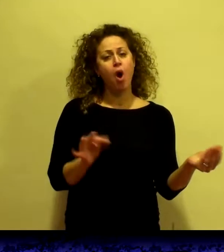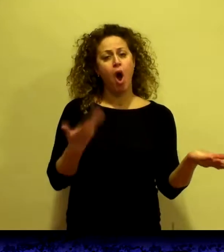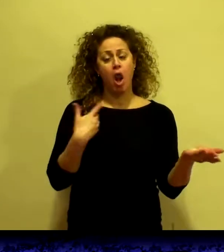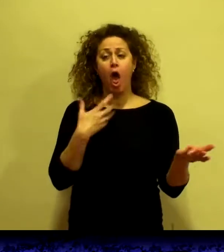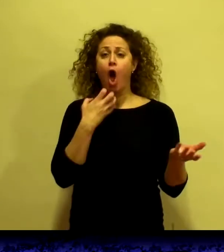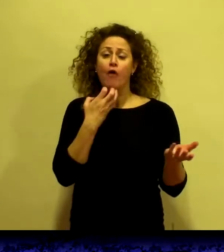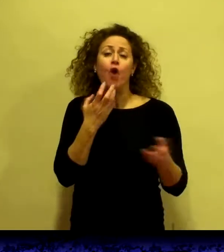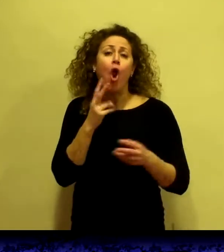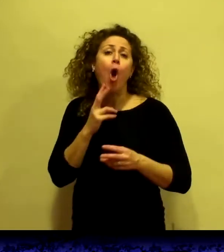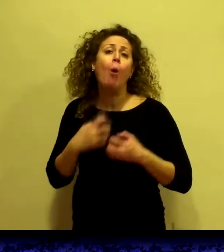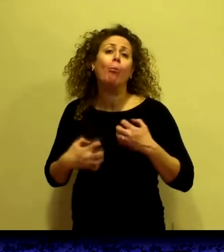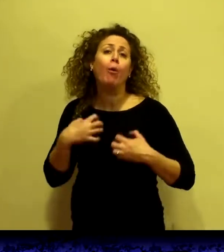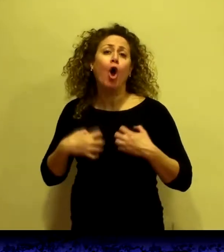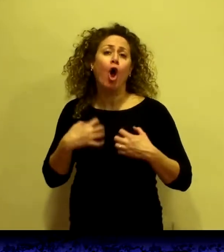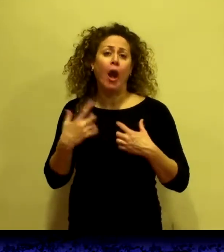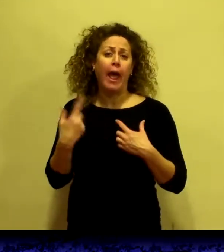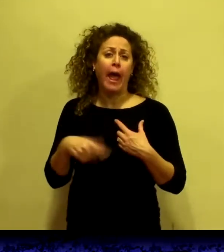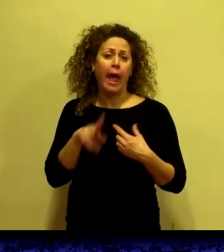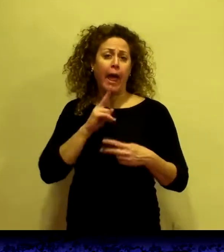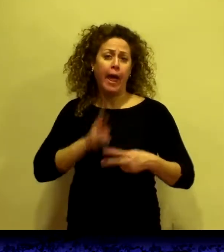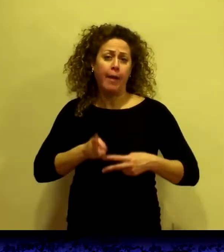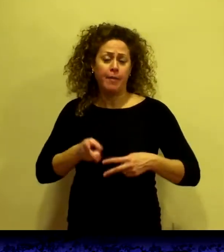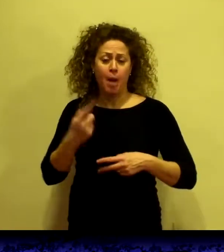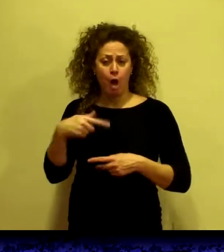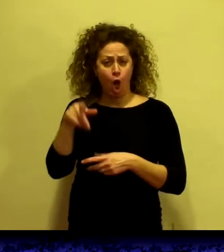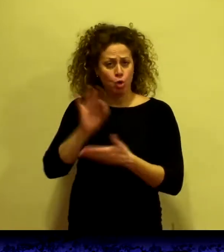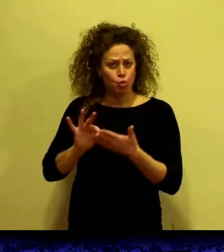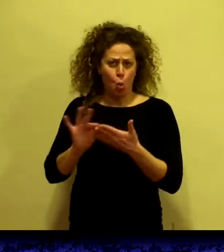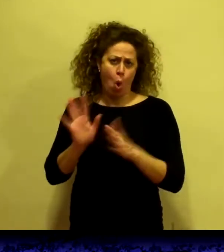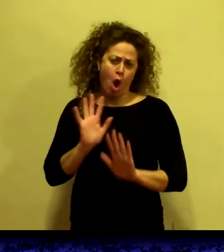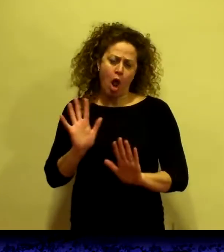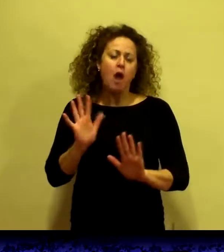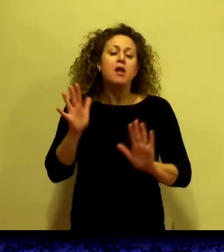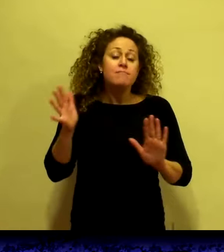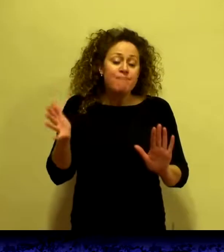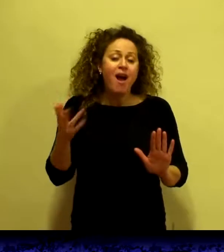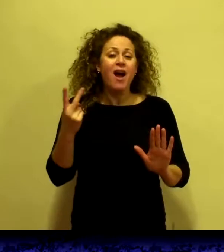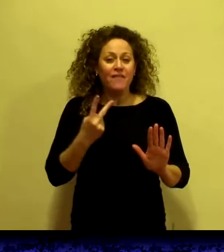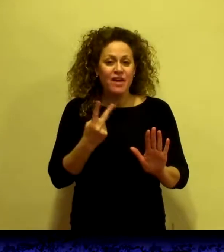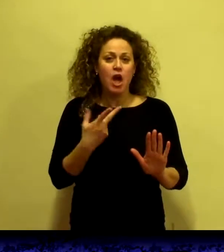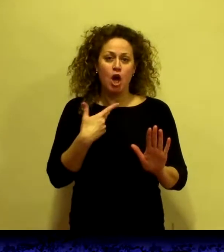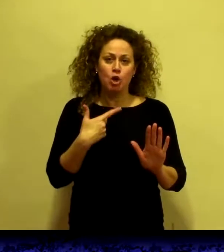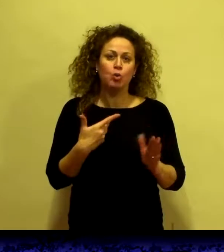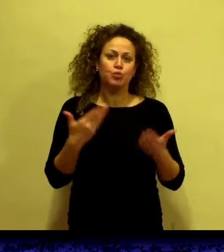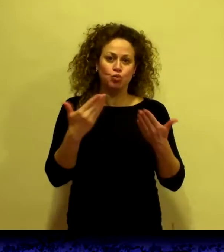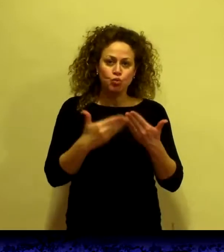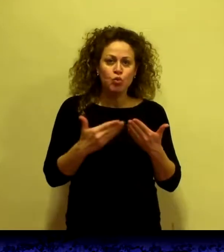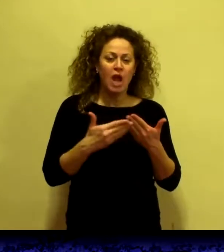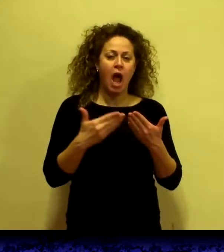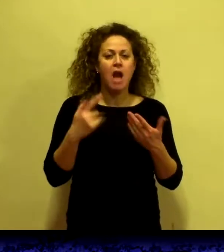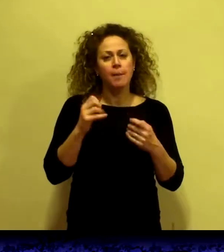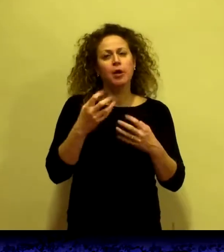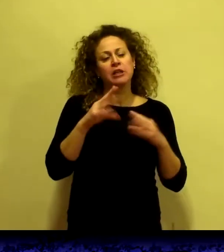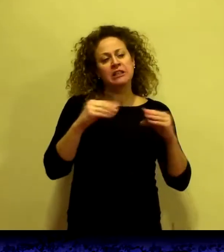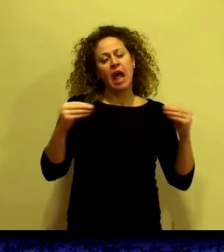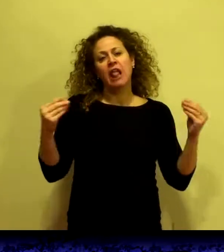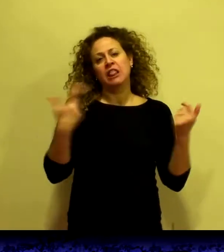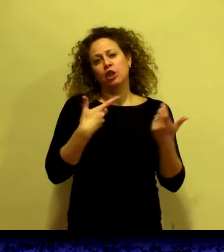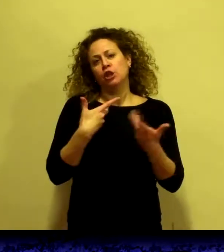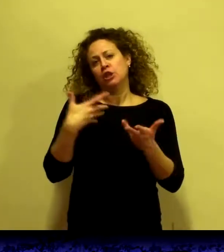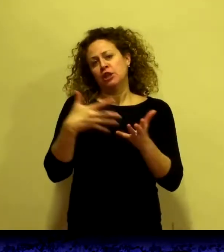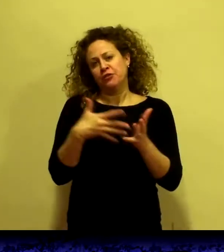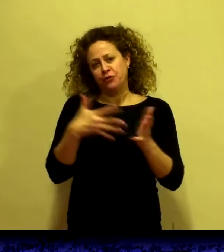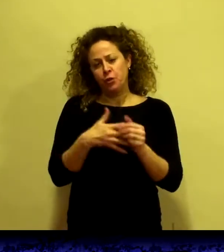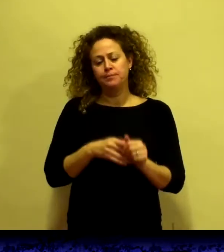Possono venire alla gilda a studiare e giocare. Esatto. O studiare e giocare. Fare pausa.